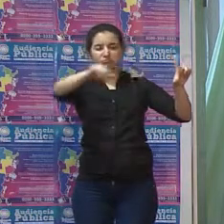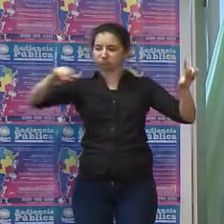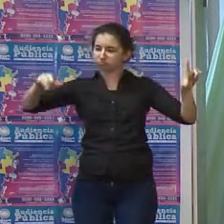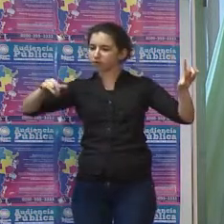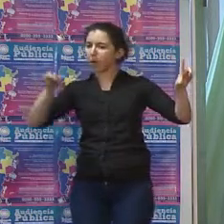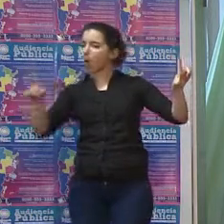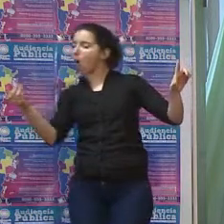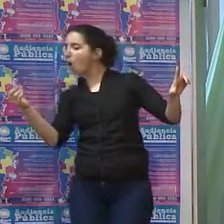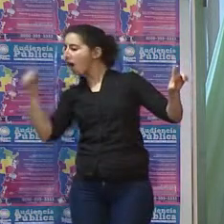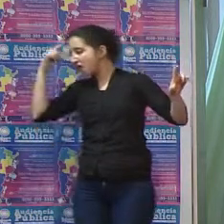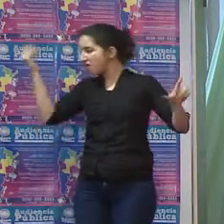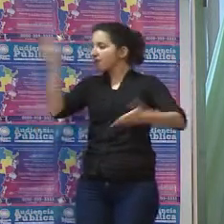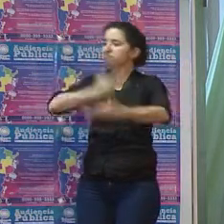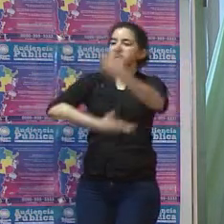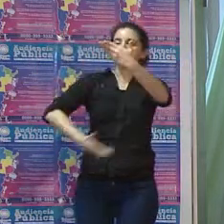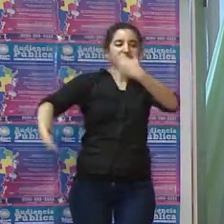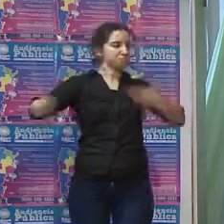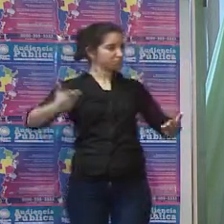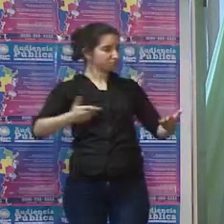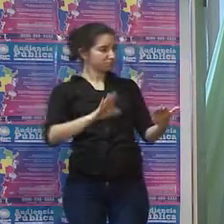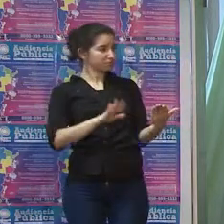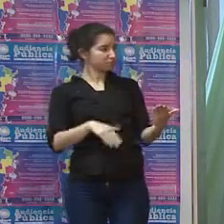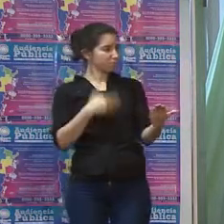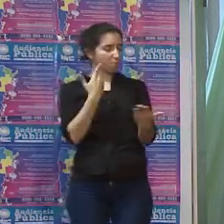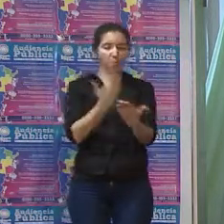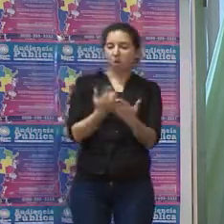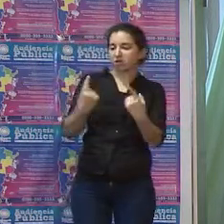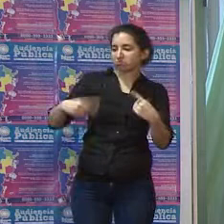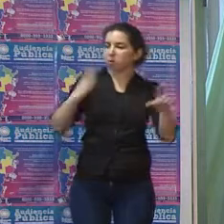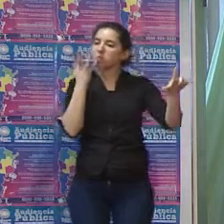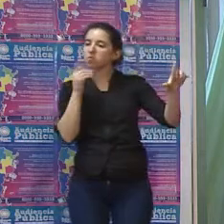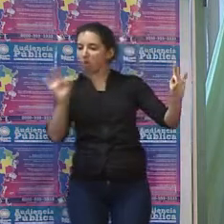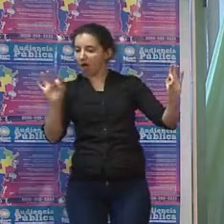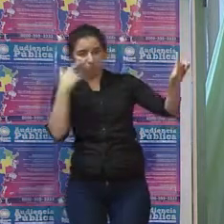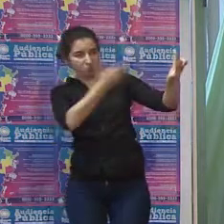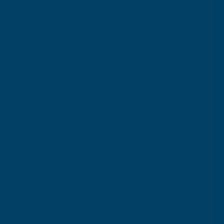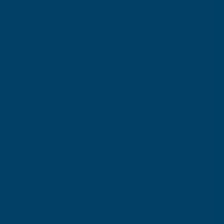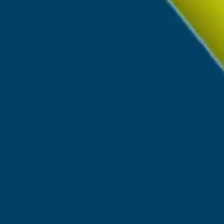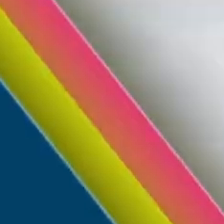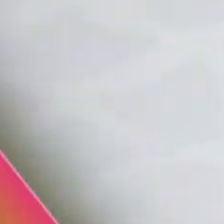intercambiar todos los que hacemos, nuestras propuestas y gustos. Muchísimas gracias.